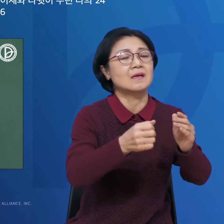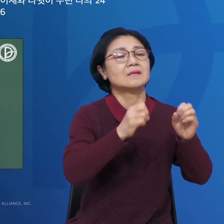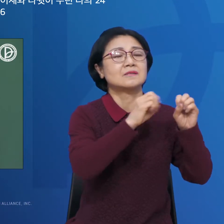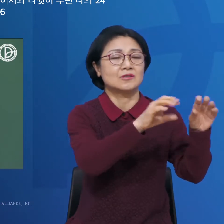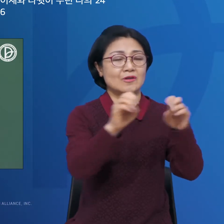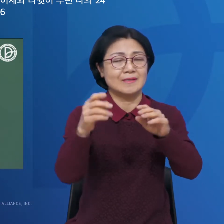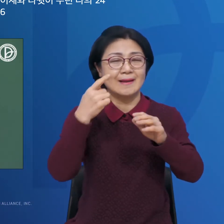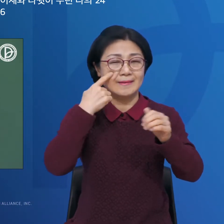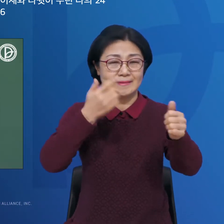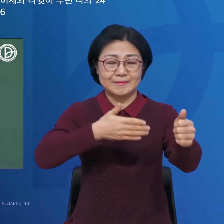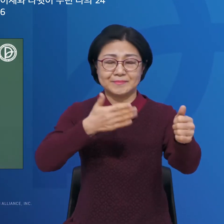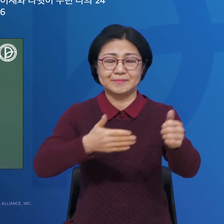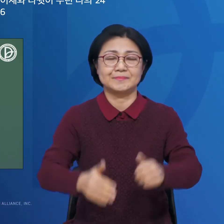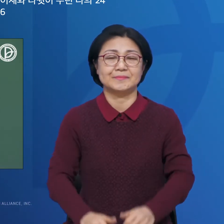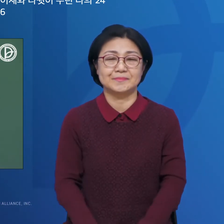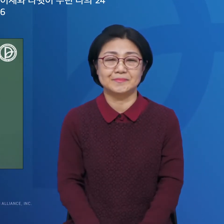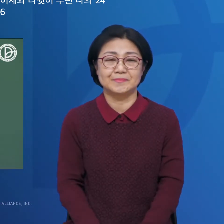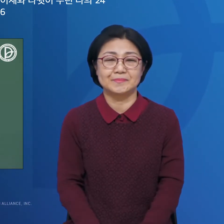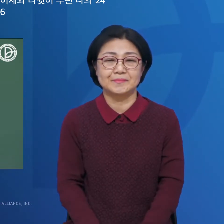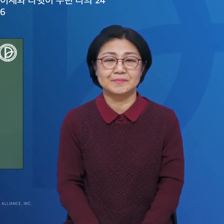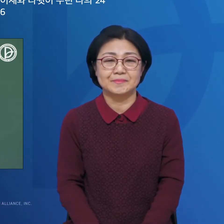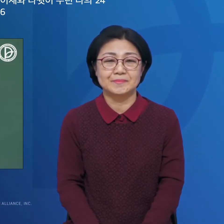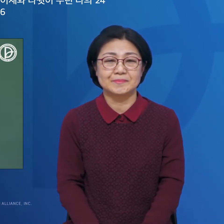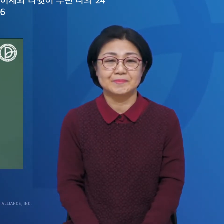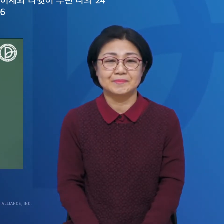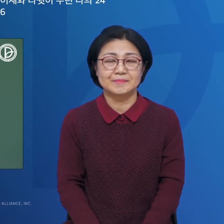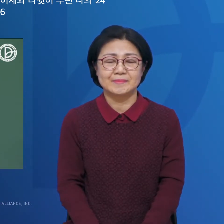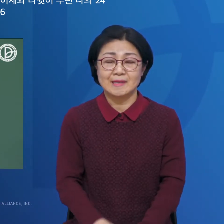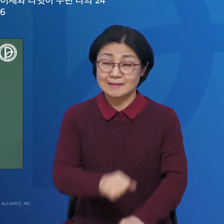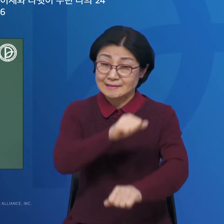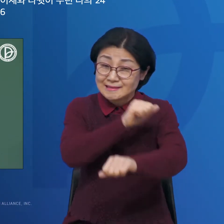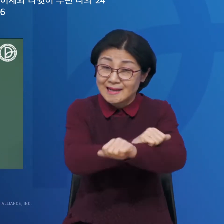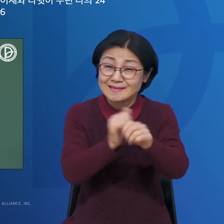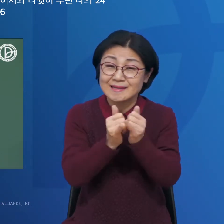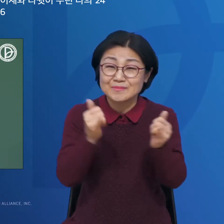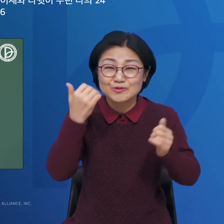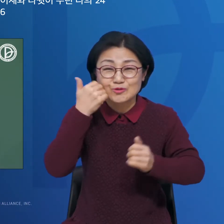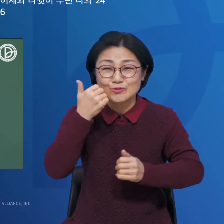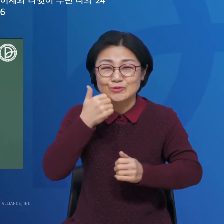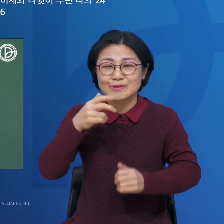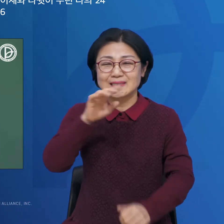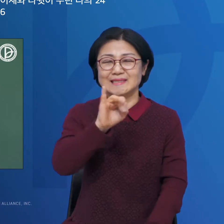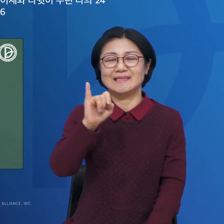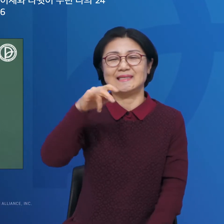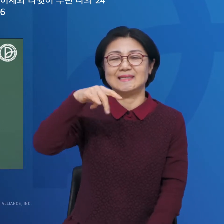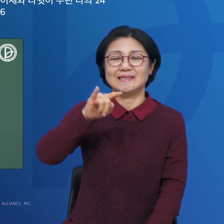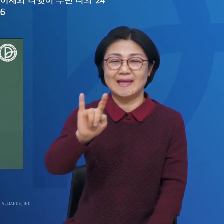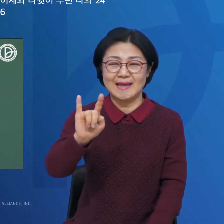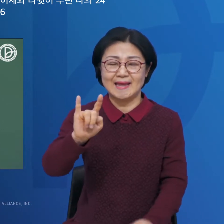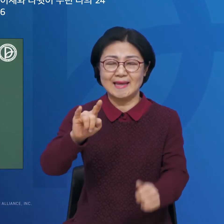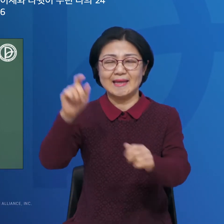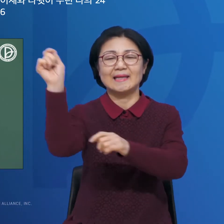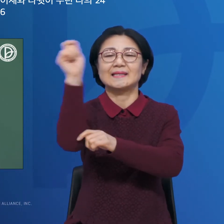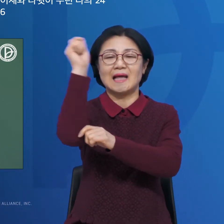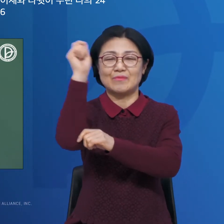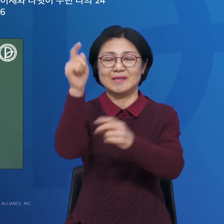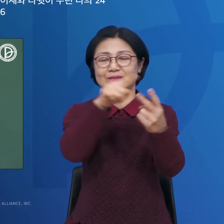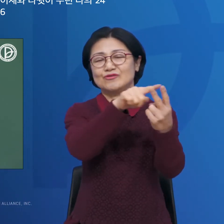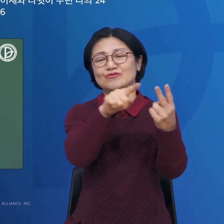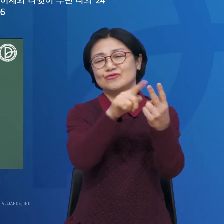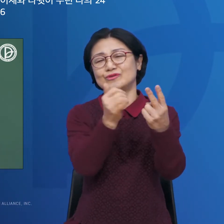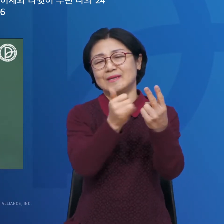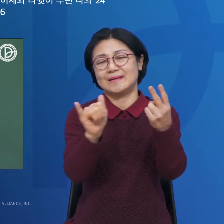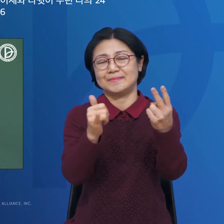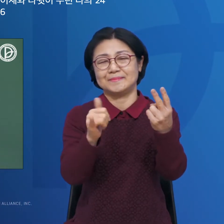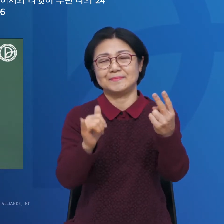field. 이걸 잘한 사람이 이세요 다윗이었습니다. And the people who really did this well was Jesse and David. 그러니까